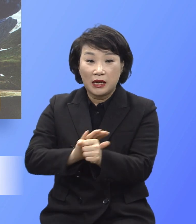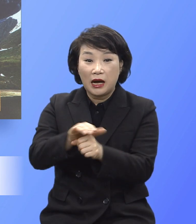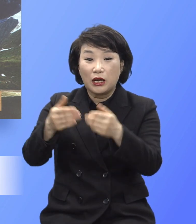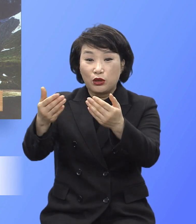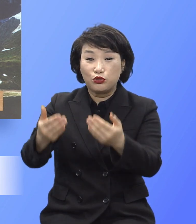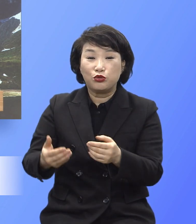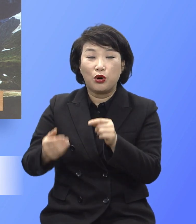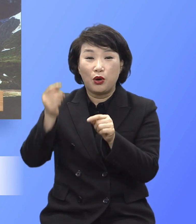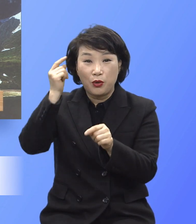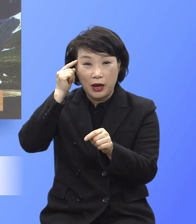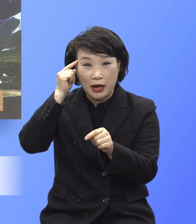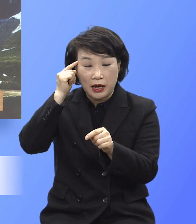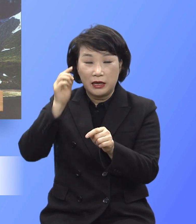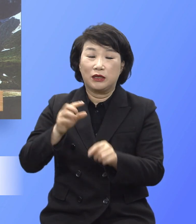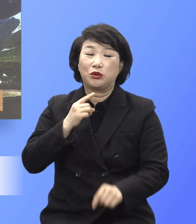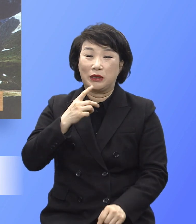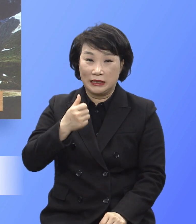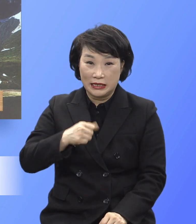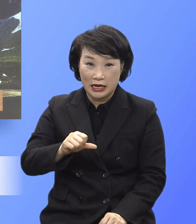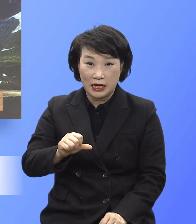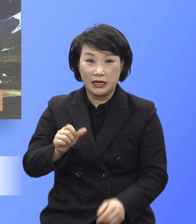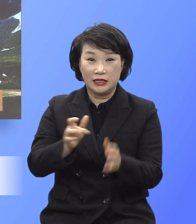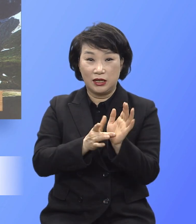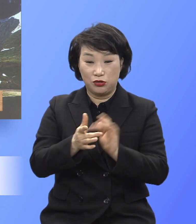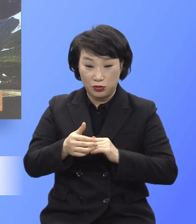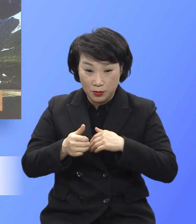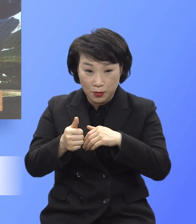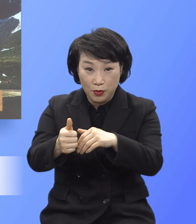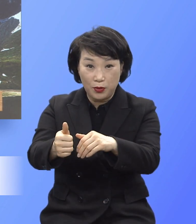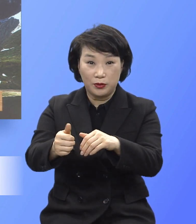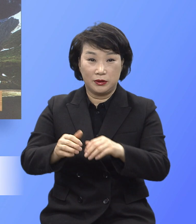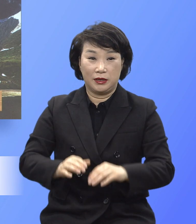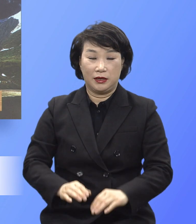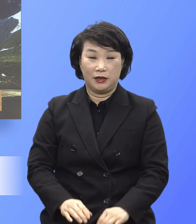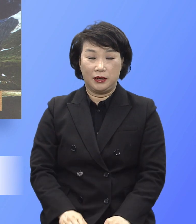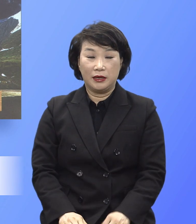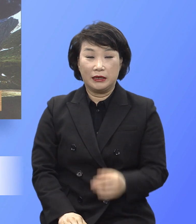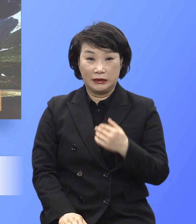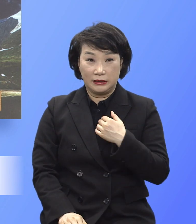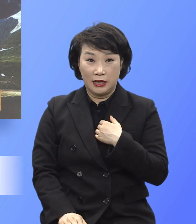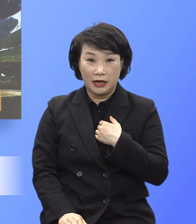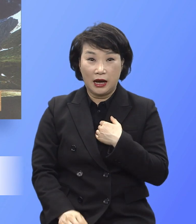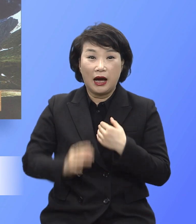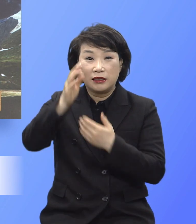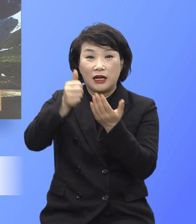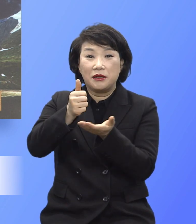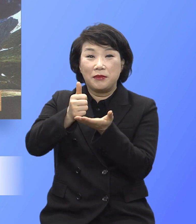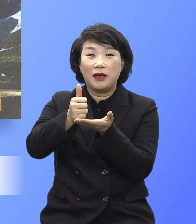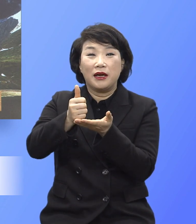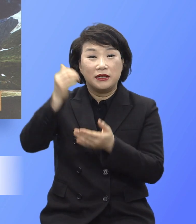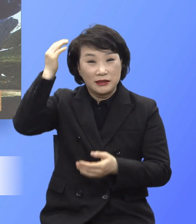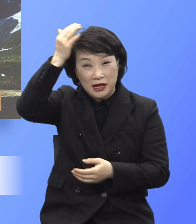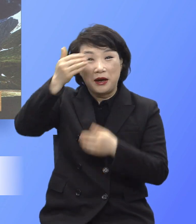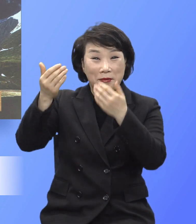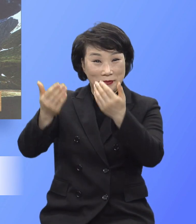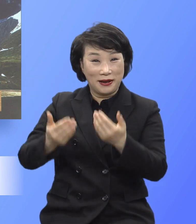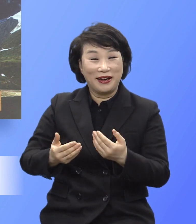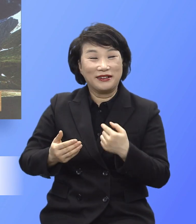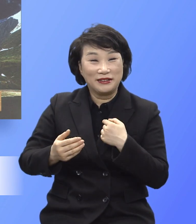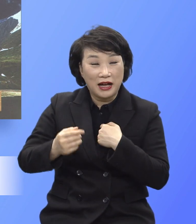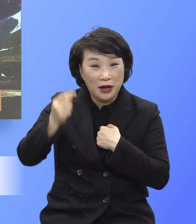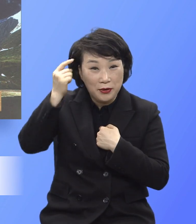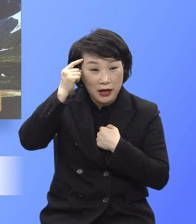사랑하신 것은 독생자를 주시며 내가 사랑받은 것은